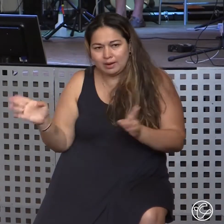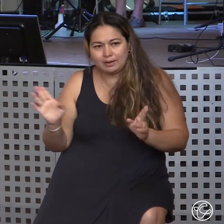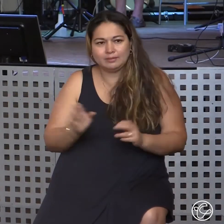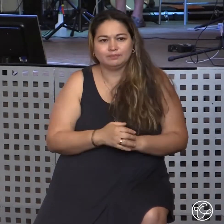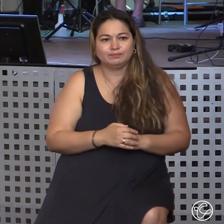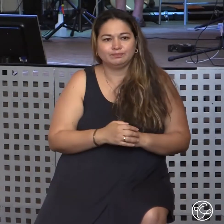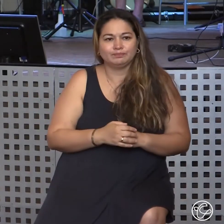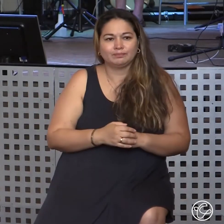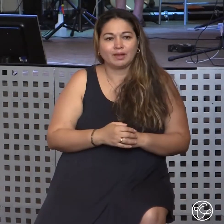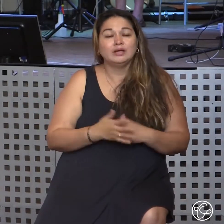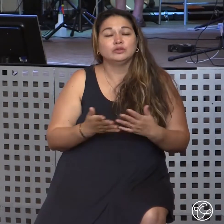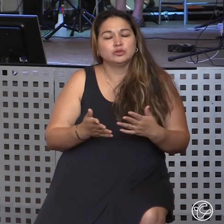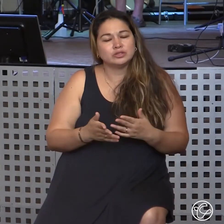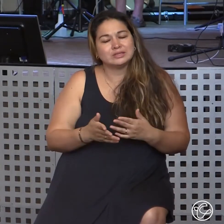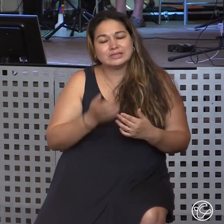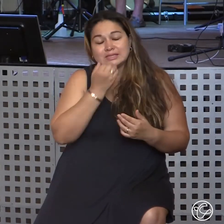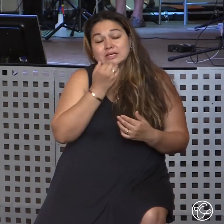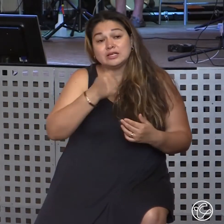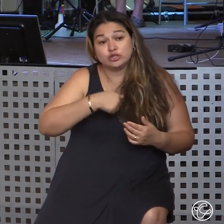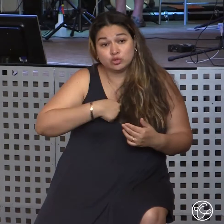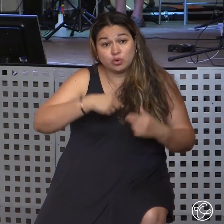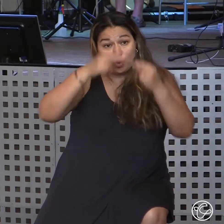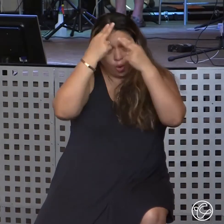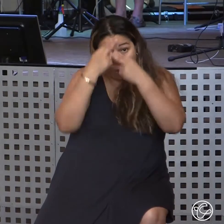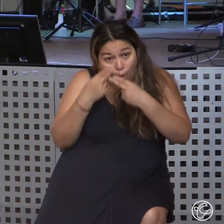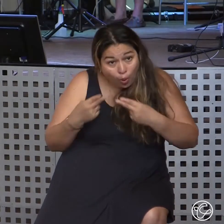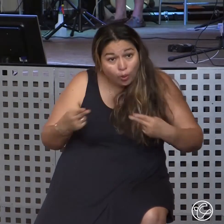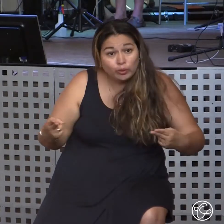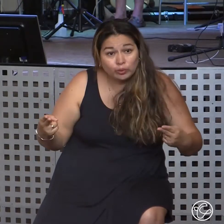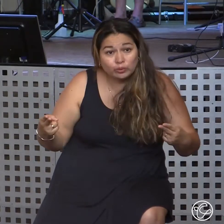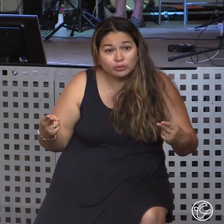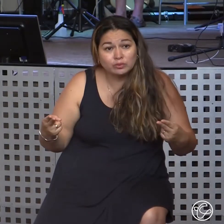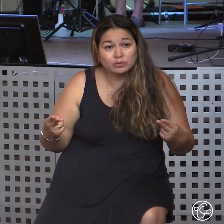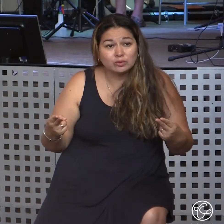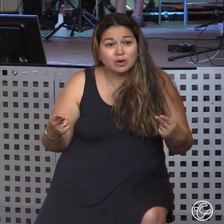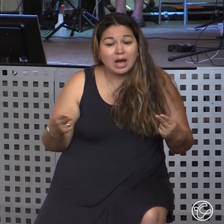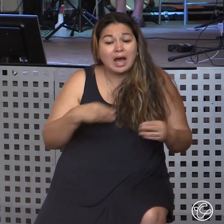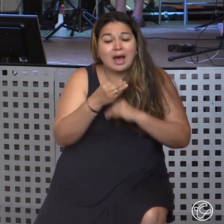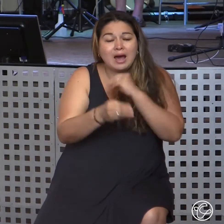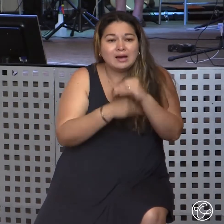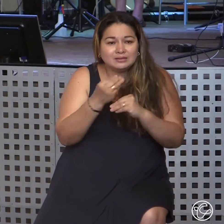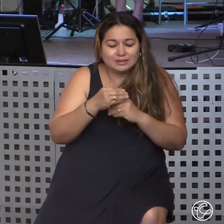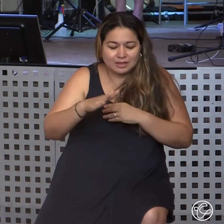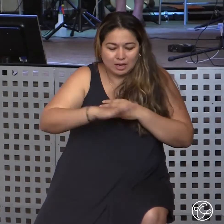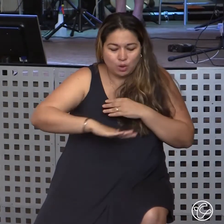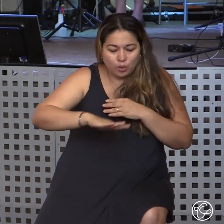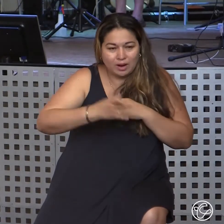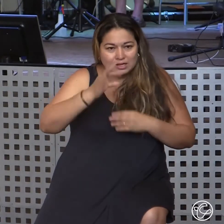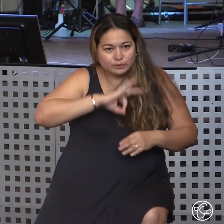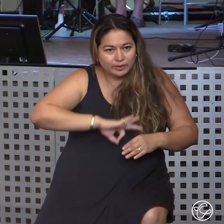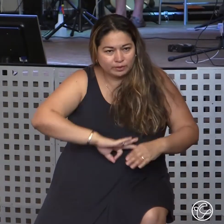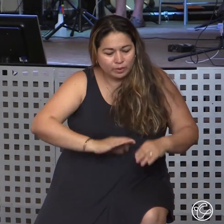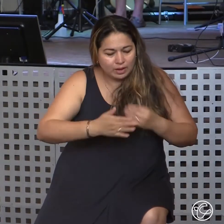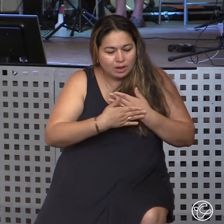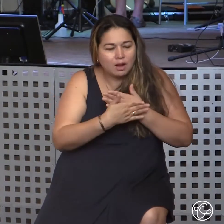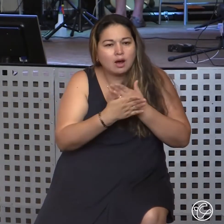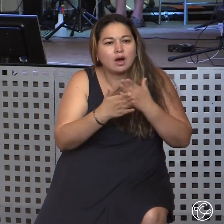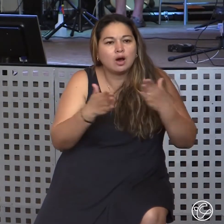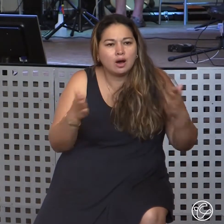abre un espacio espiritual en nuestras vidas y en nuestro entorno. Sigo.